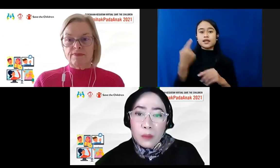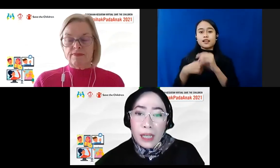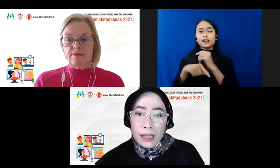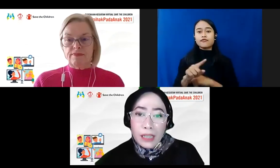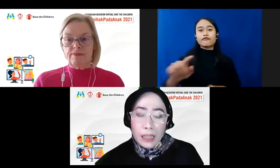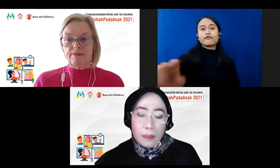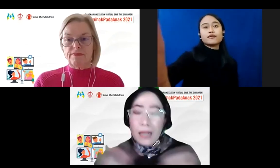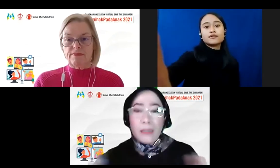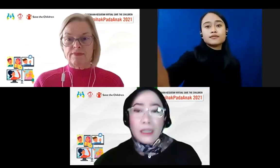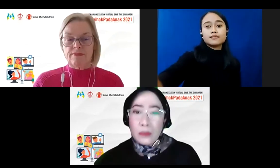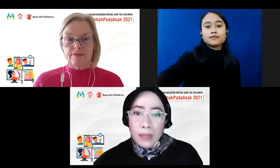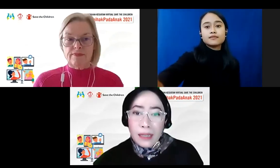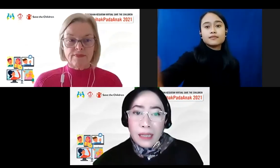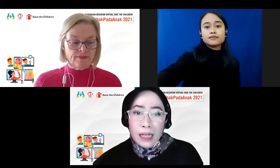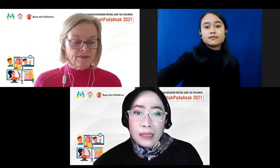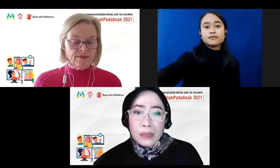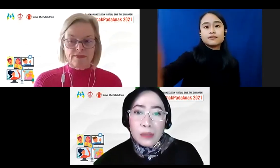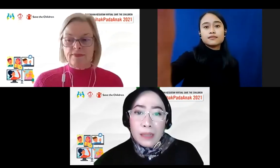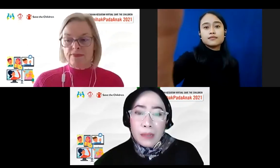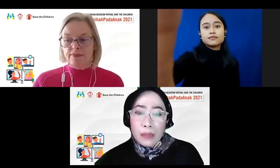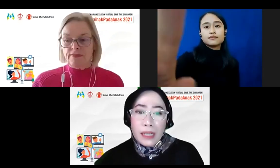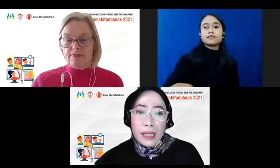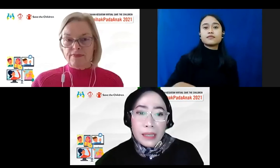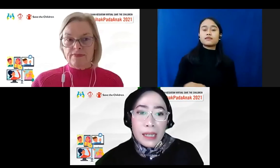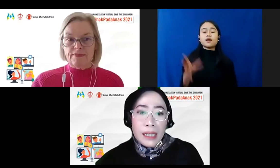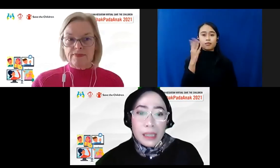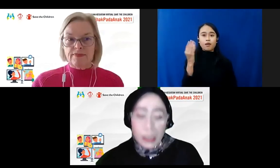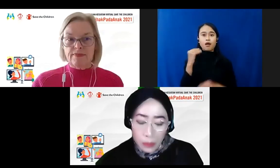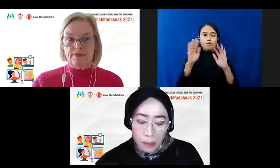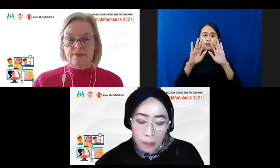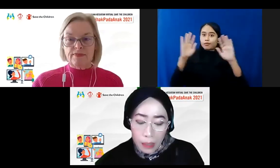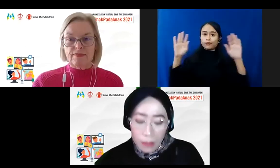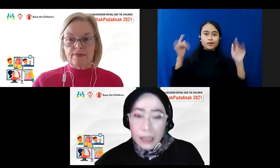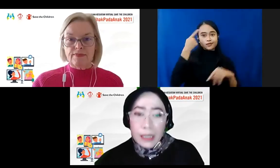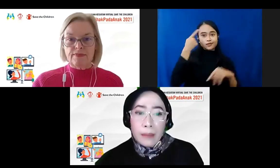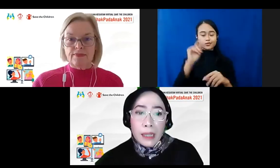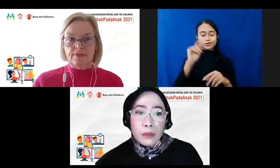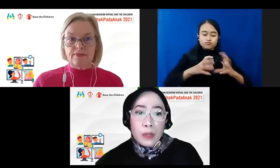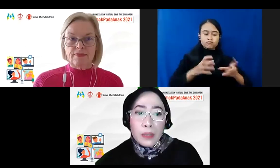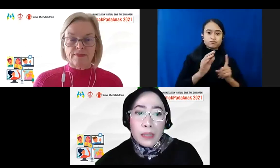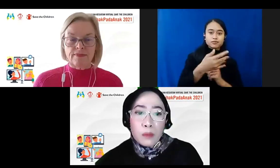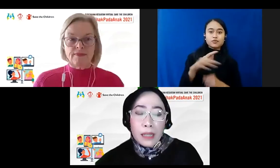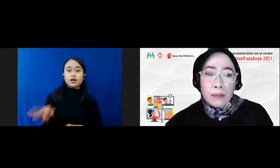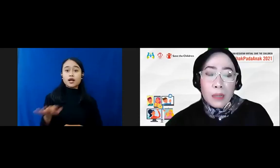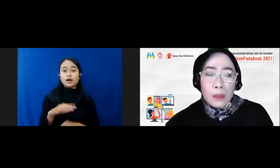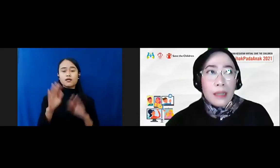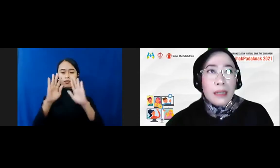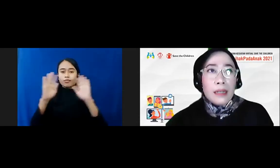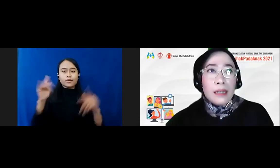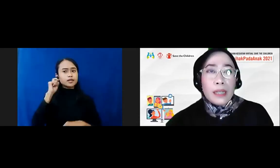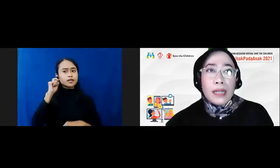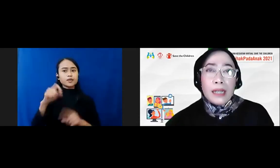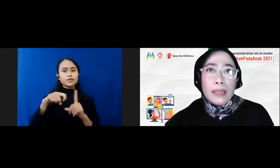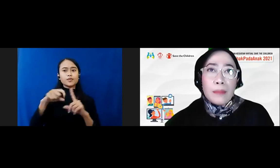Kepada Ibu Karen Karena Pengalamannya Sudah Banyak Sekali Di Dunia Perlindungan Anak Tadi Sudah Banyak Disampaikan Juga Oleh Ibu Karen Bahwa